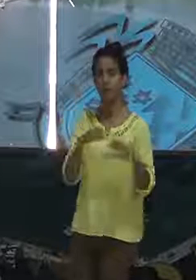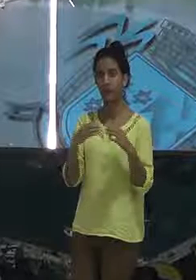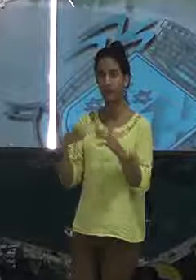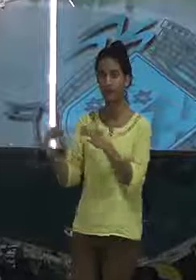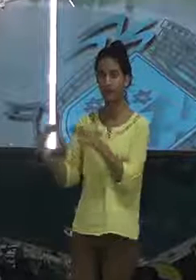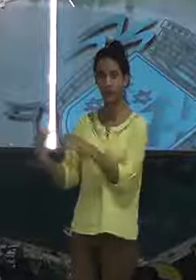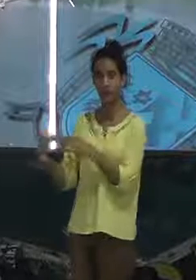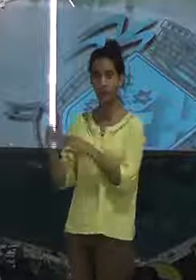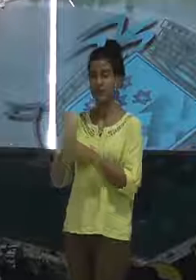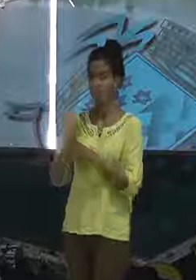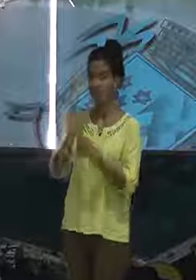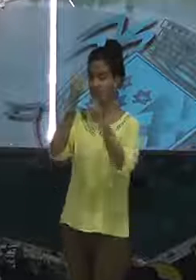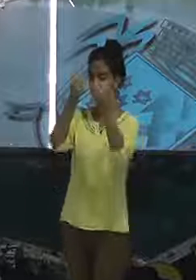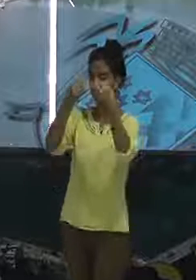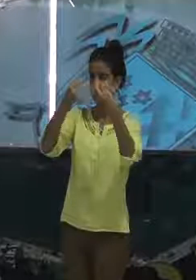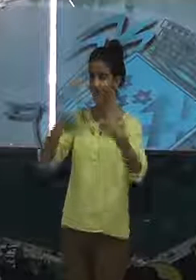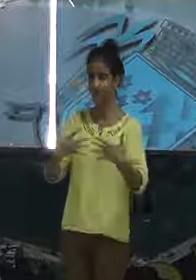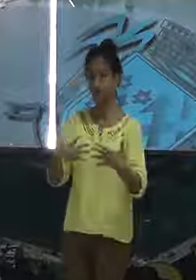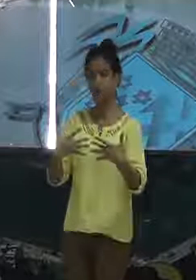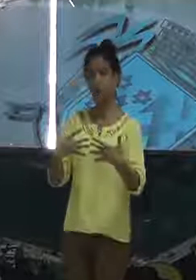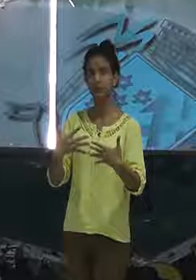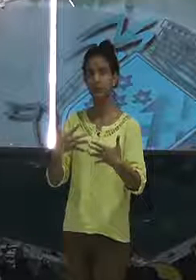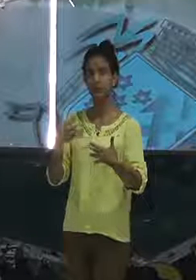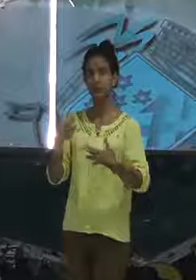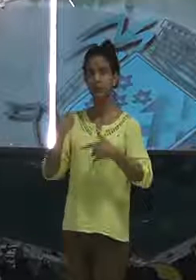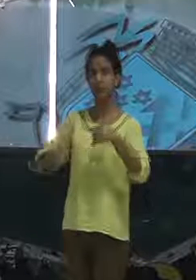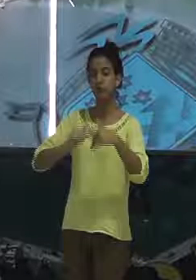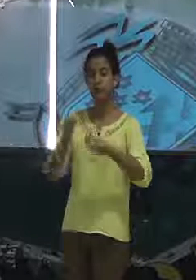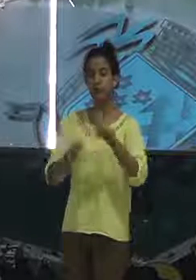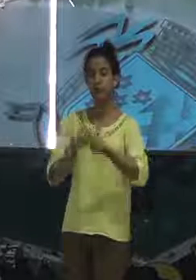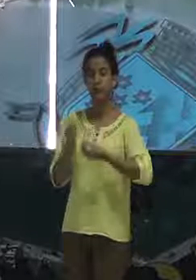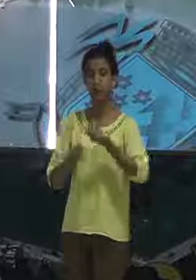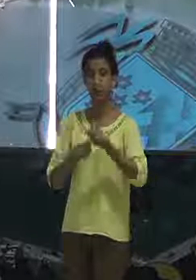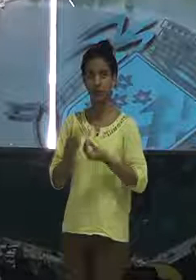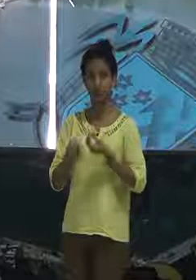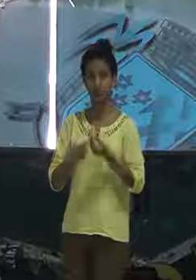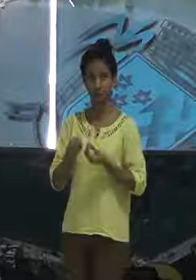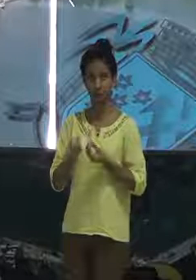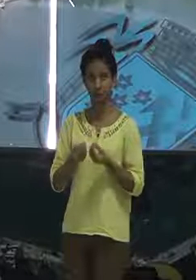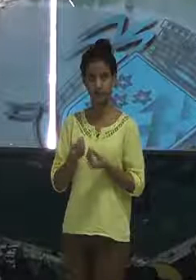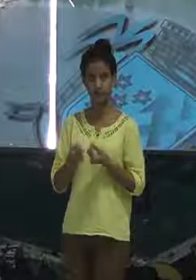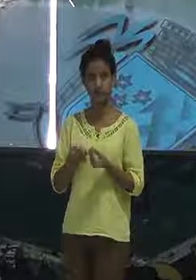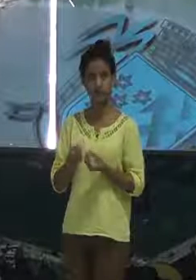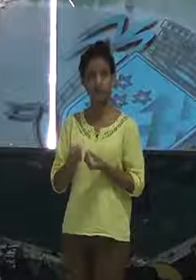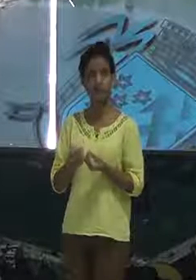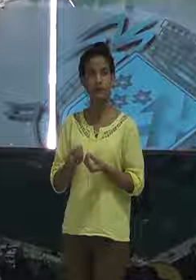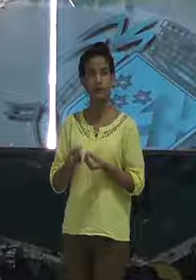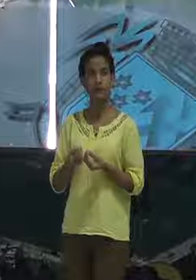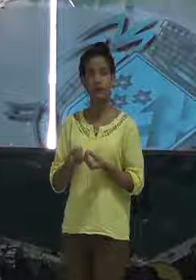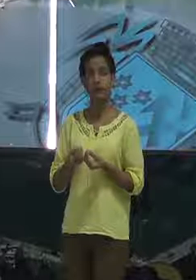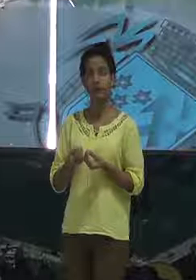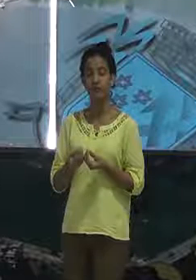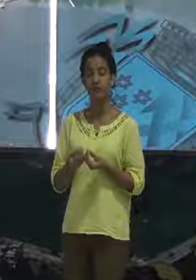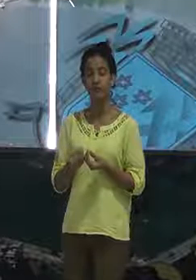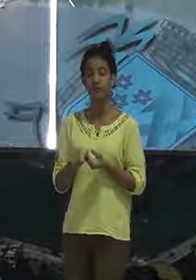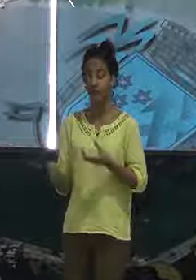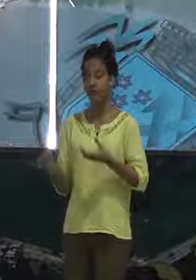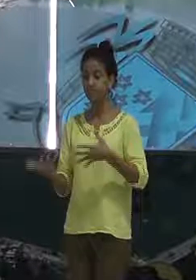dar transparência às ações em campo, divulgar e engajar a população